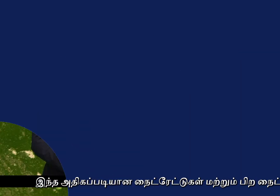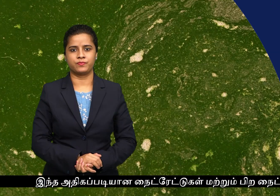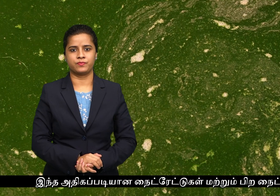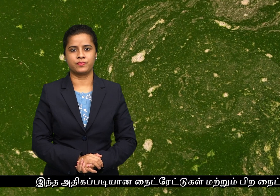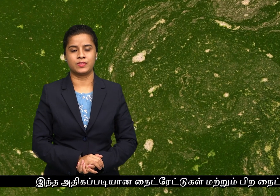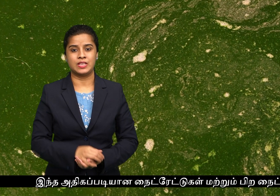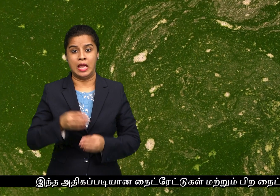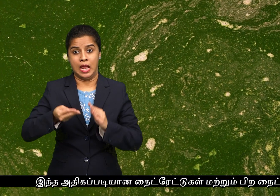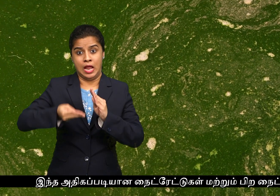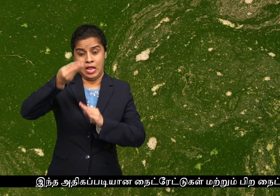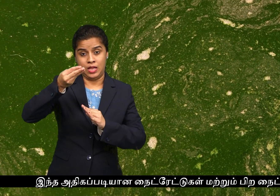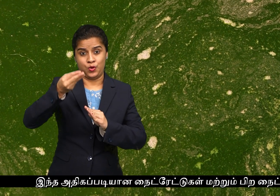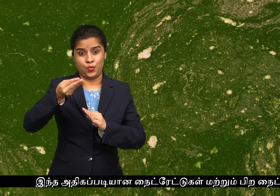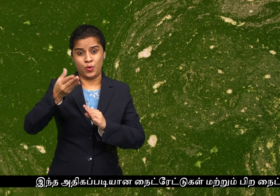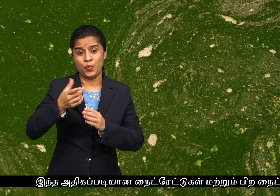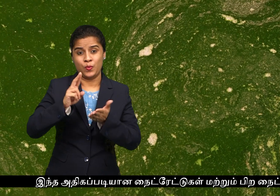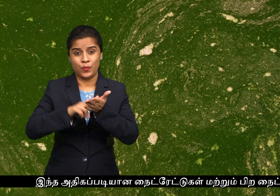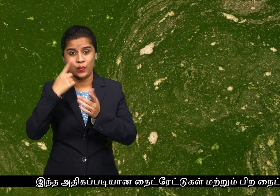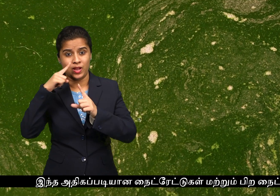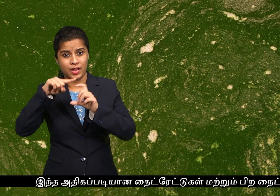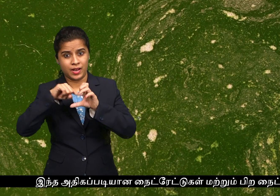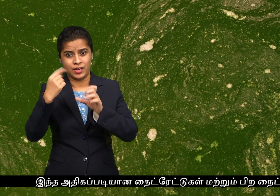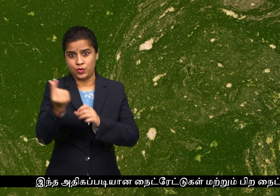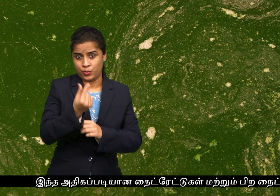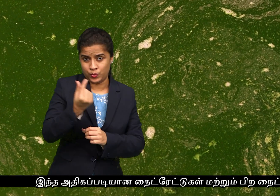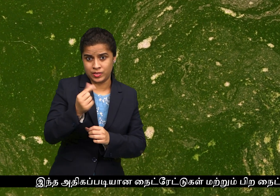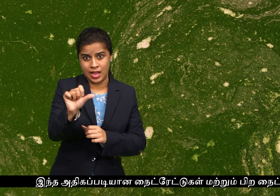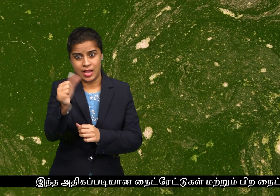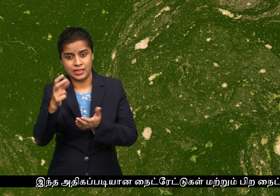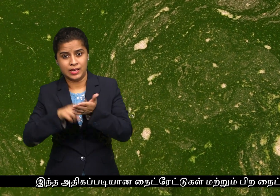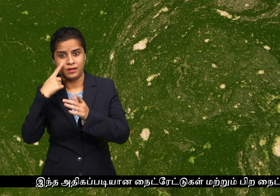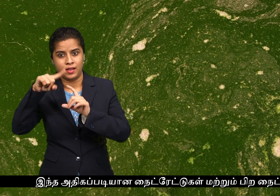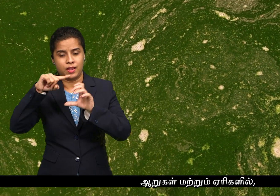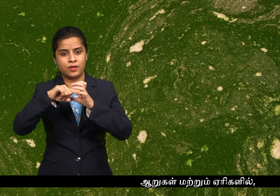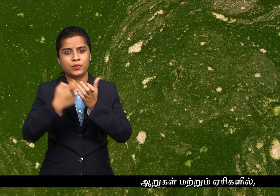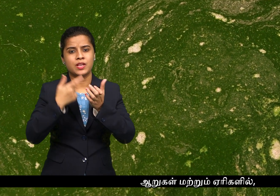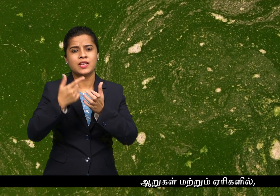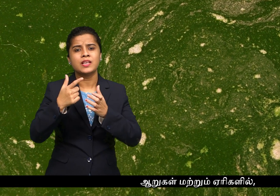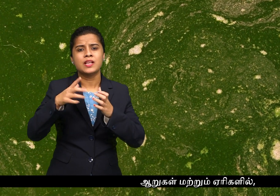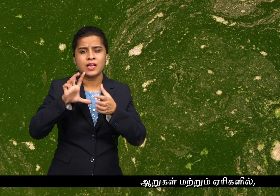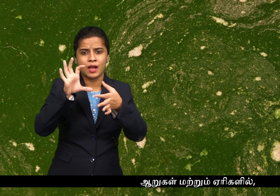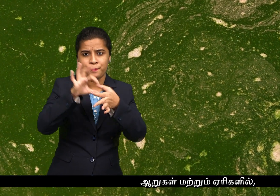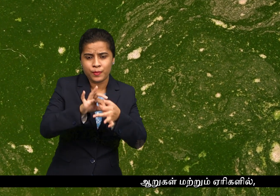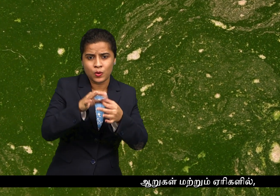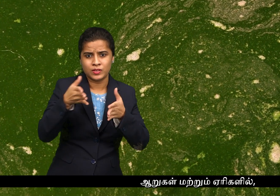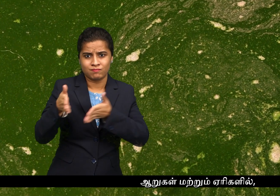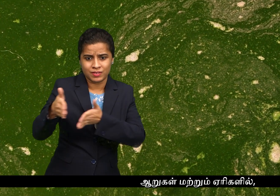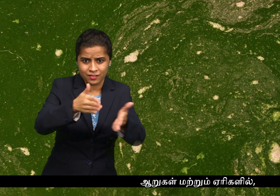இந்த அதிகப்படியான நைட்ரேட்டுகள் மற்றும் பிற நைட்ரஜன் கலவைகள் ஆறுகள் மற்றும் ஏரிகளில்